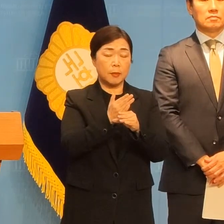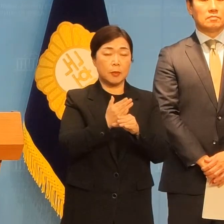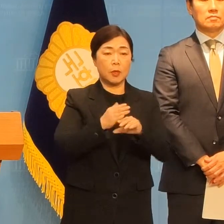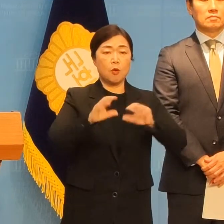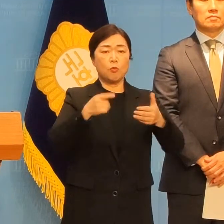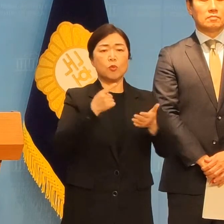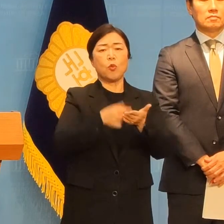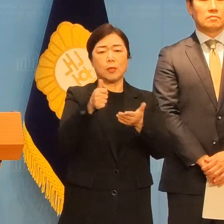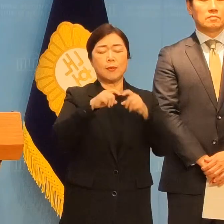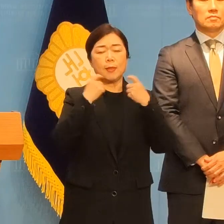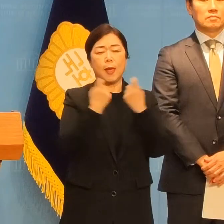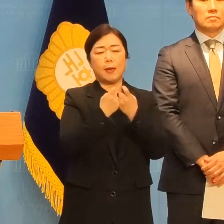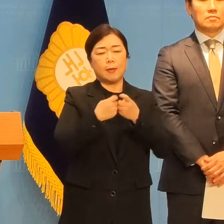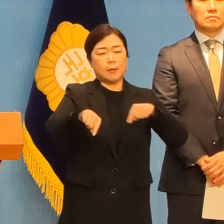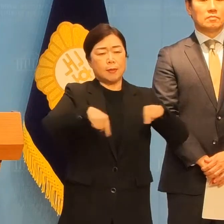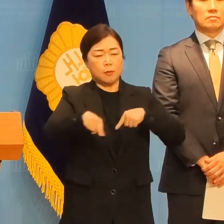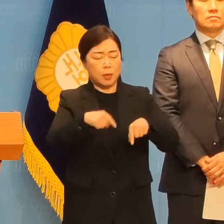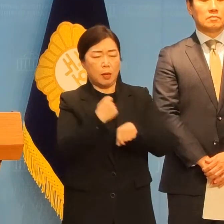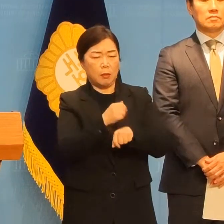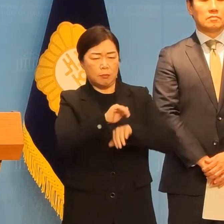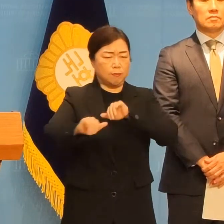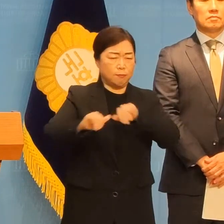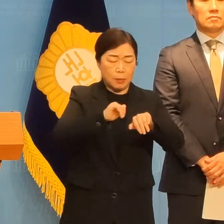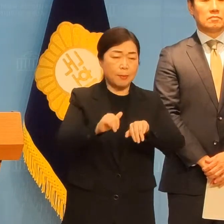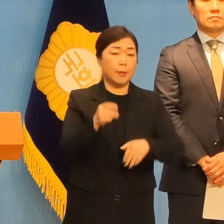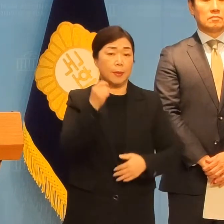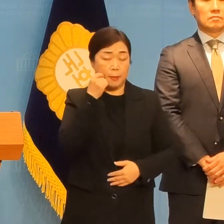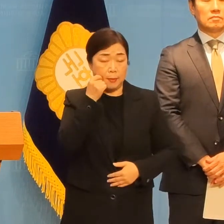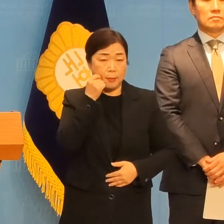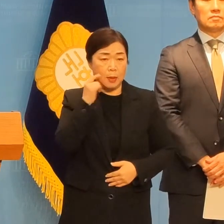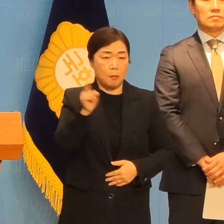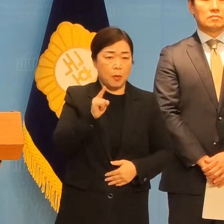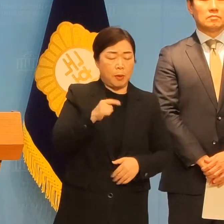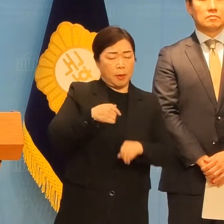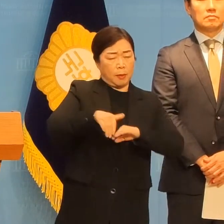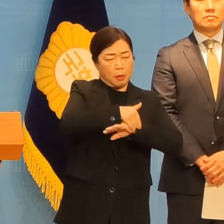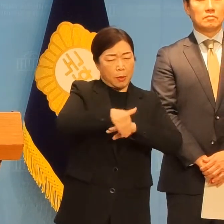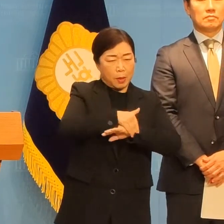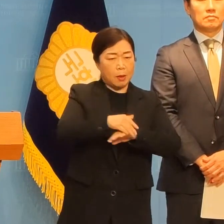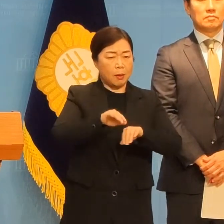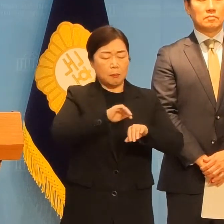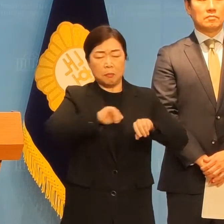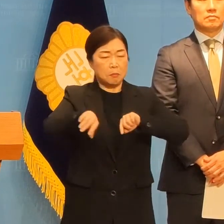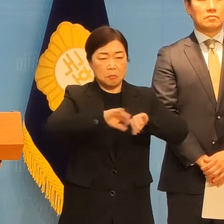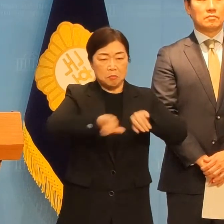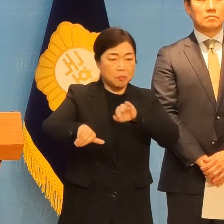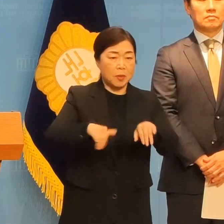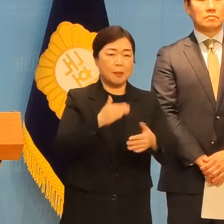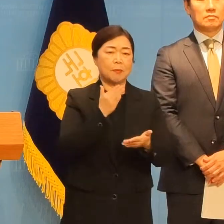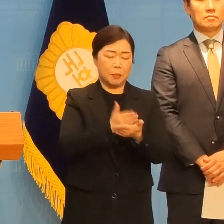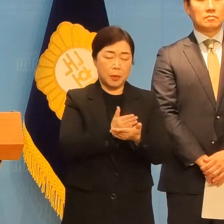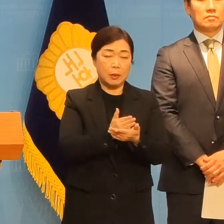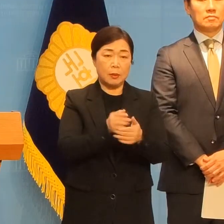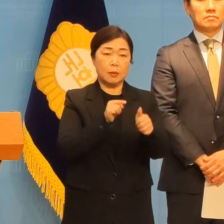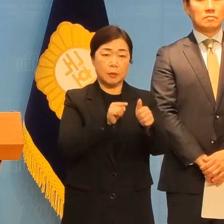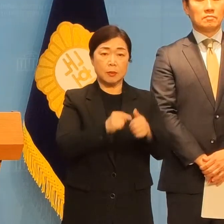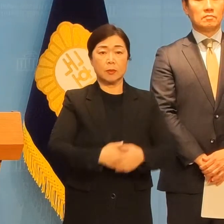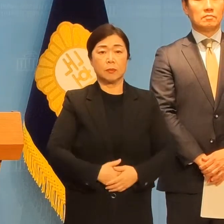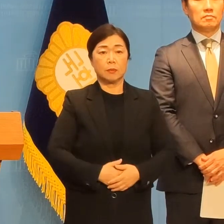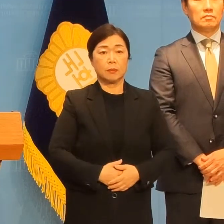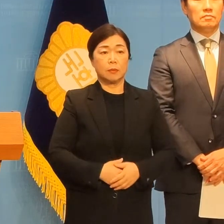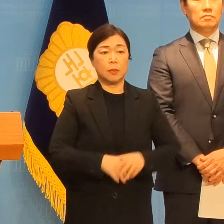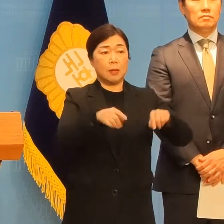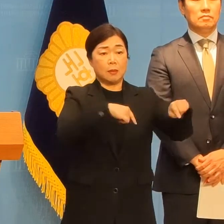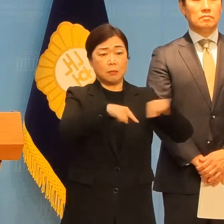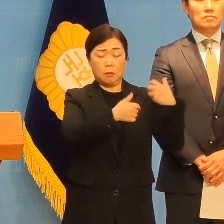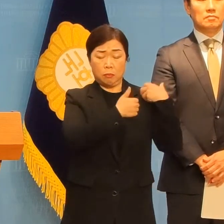총리 개인의 정치 무대도 야망을 펼칠 놀이터가 아닙니다. 국정은